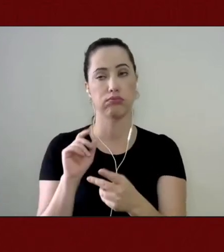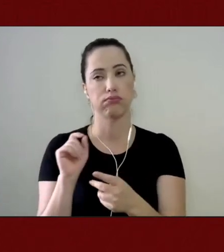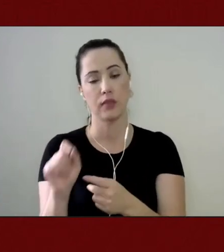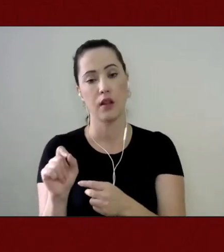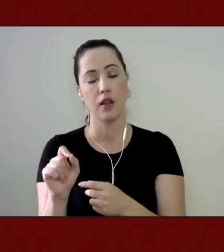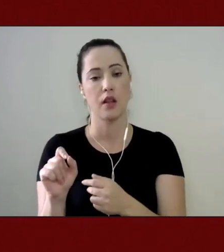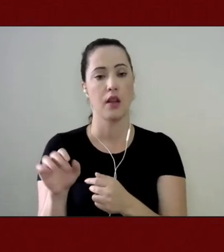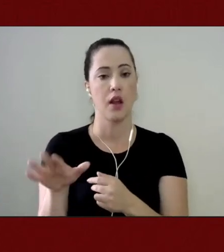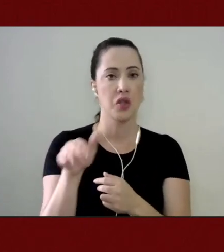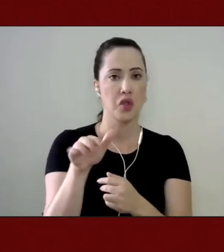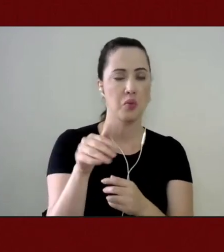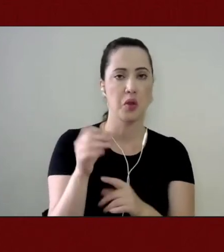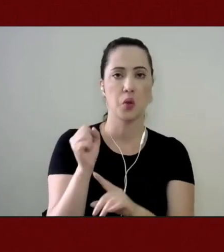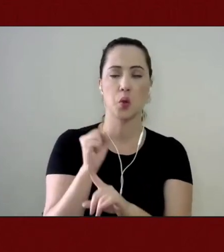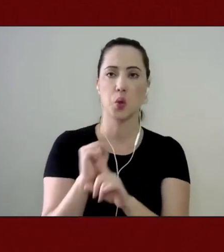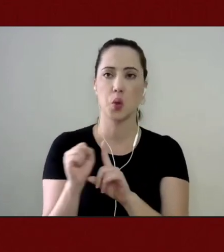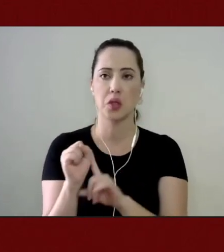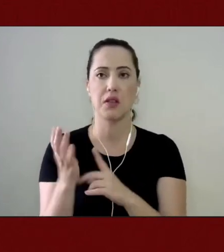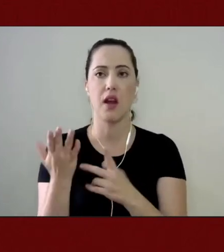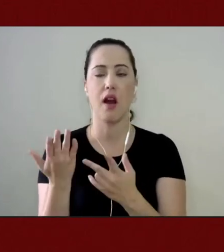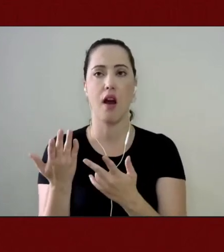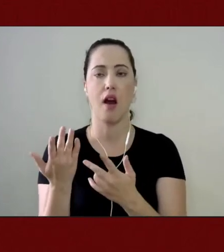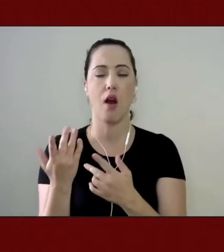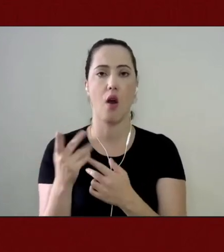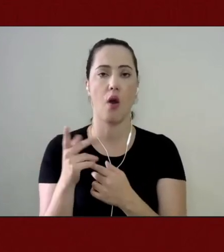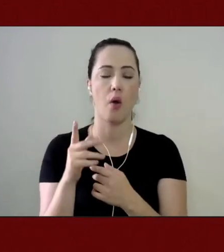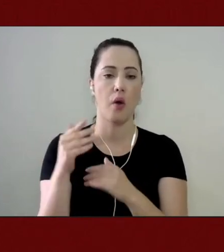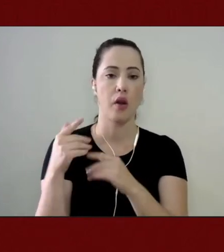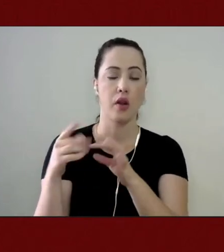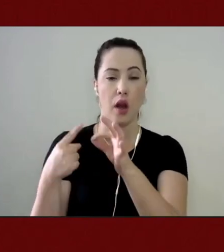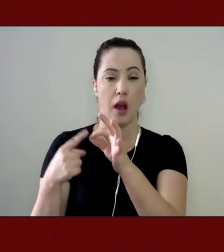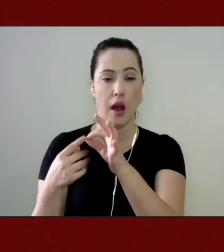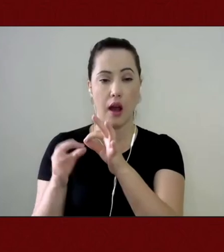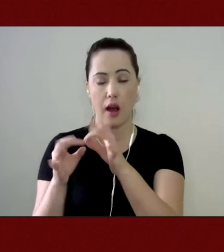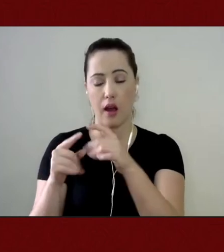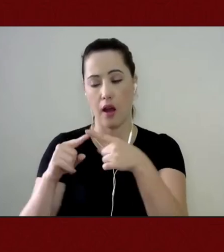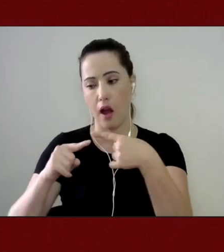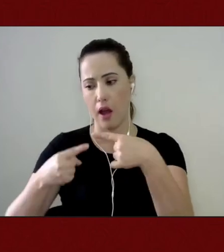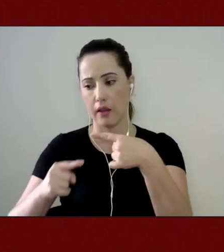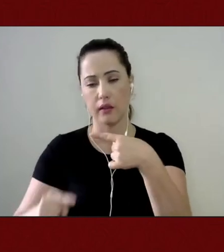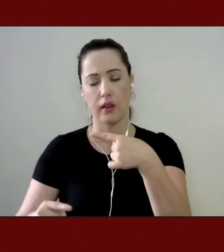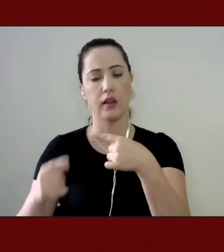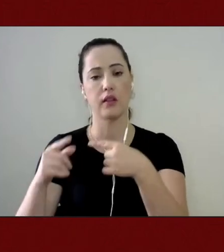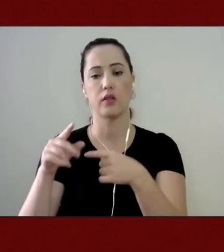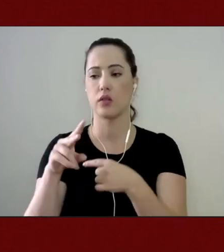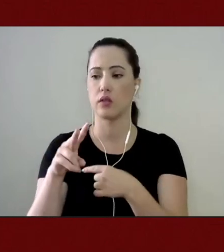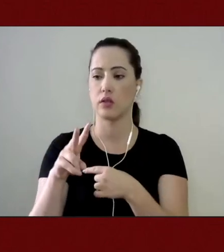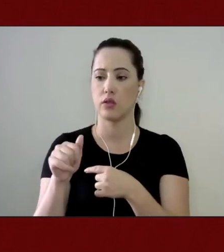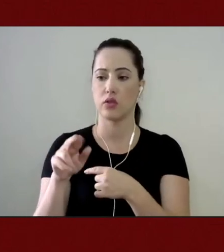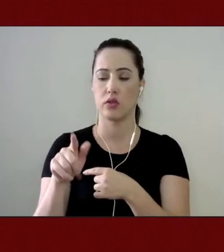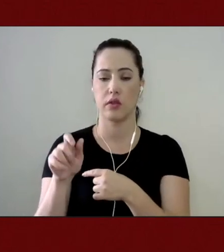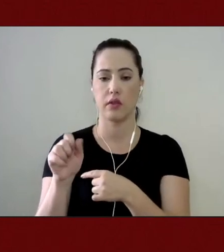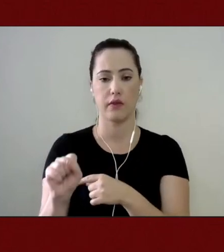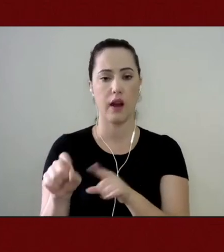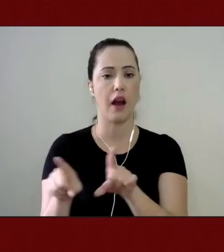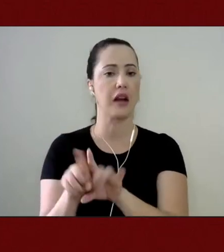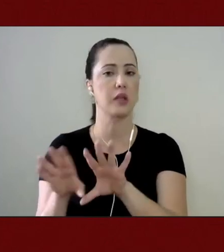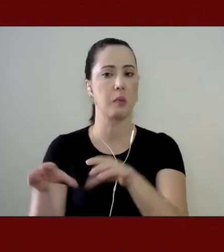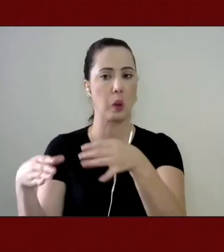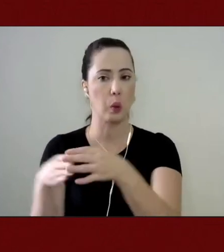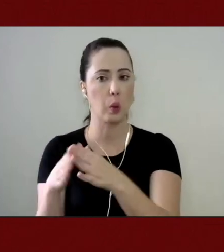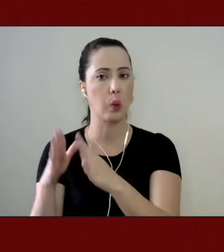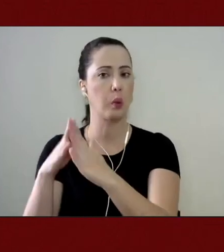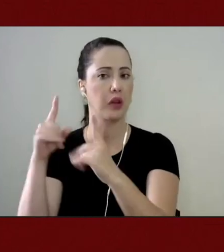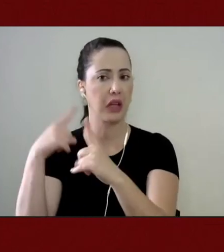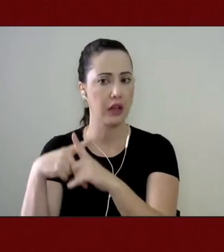vocação social, herdeiro de Vargas, uma nova esquerda ligada à igreja, erradicada nos centros urbanos,